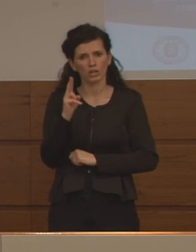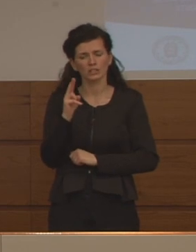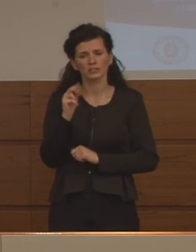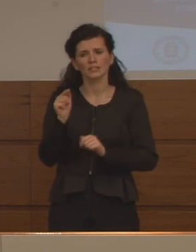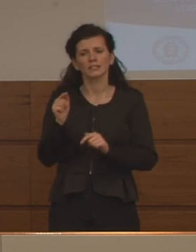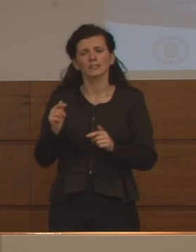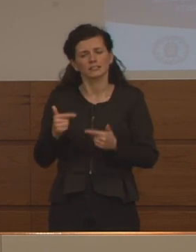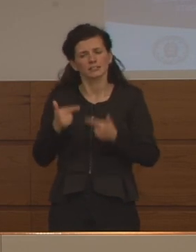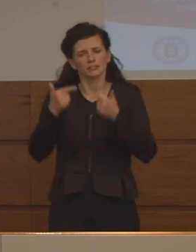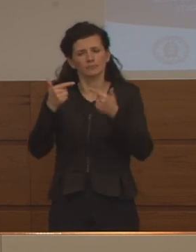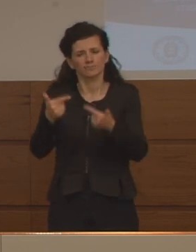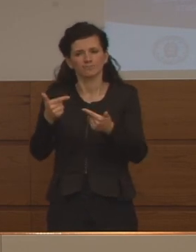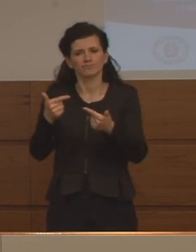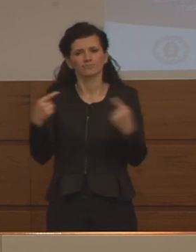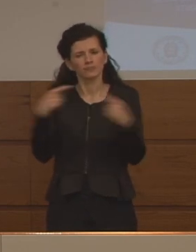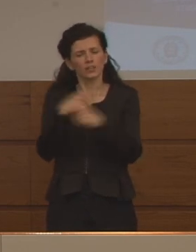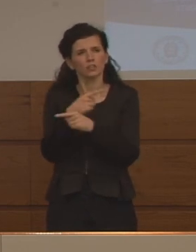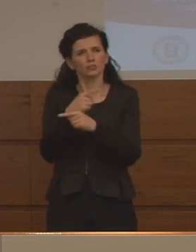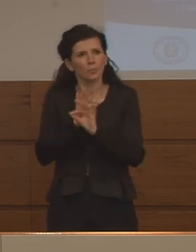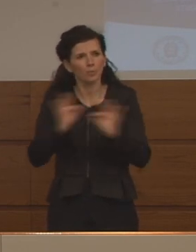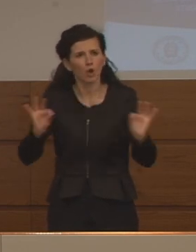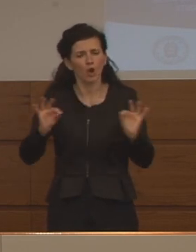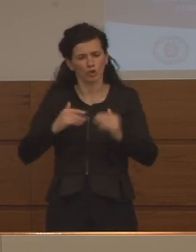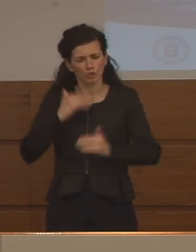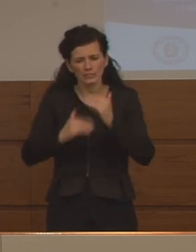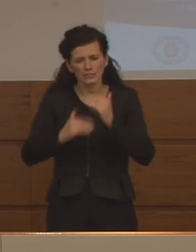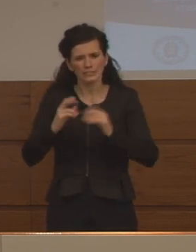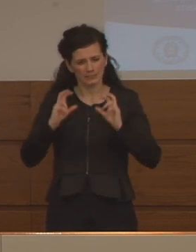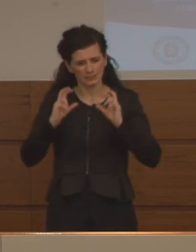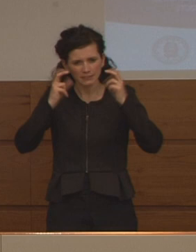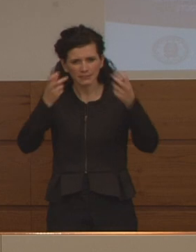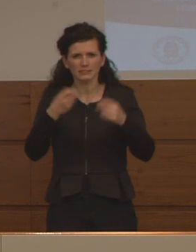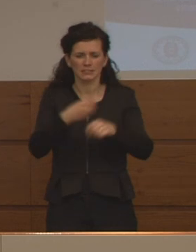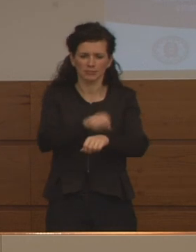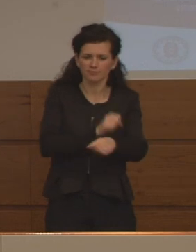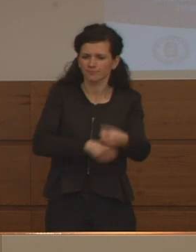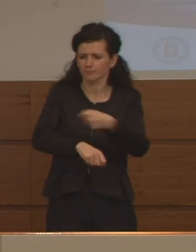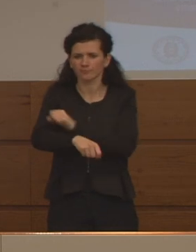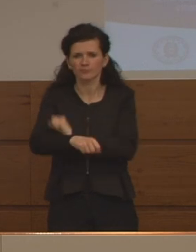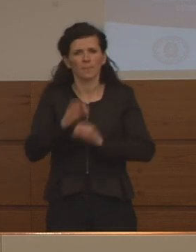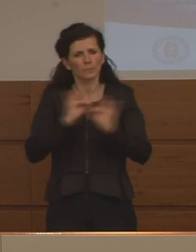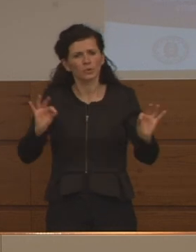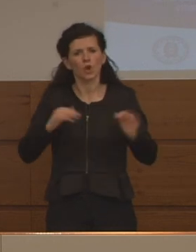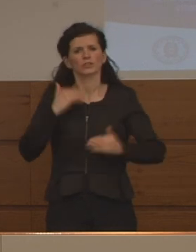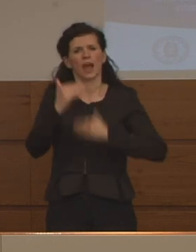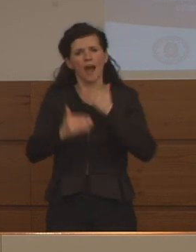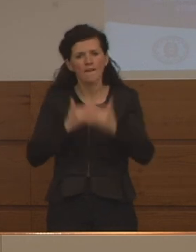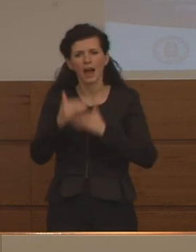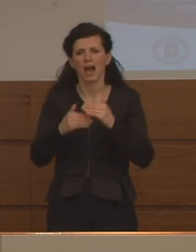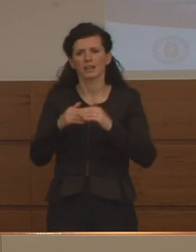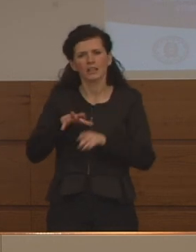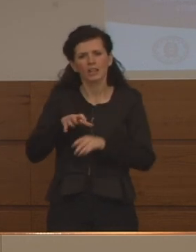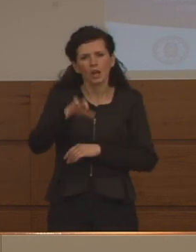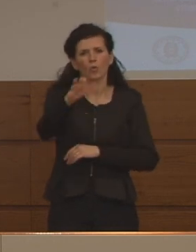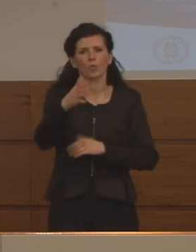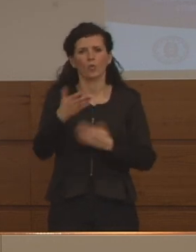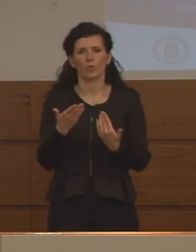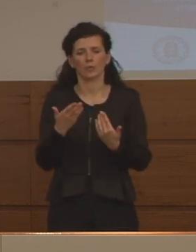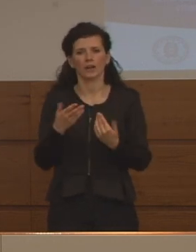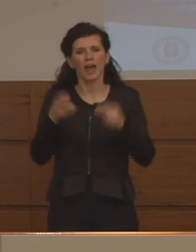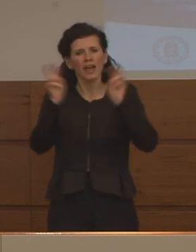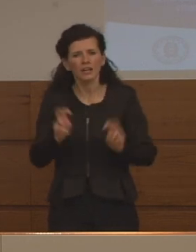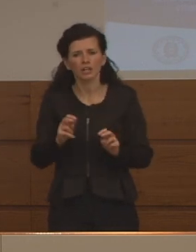forze più propositive la capacità di riprendere con uno spirito